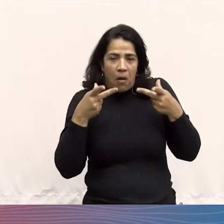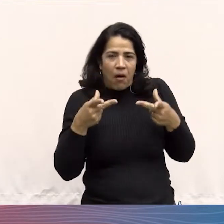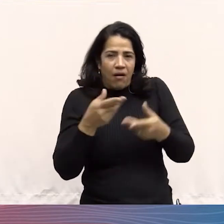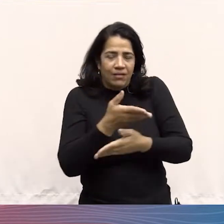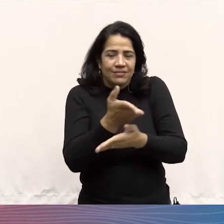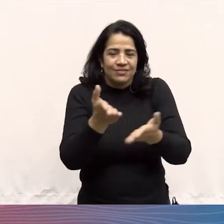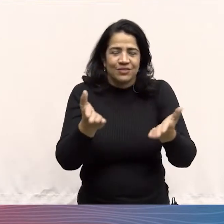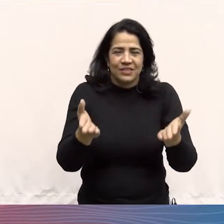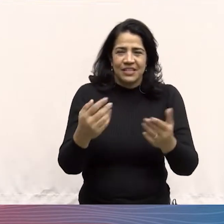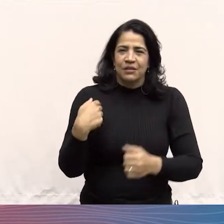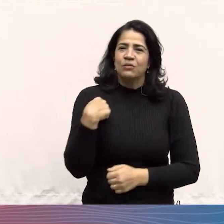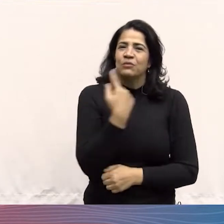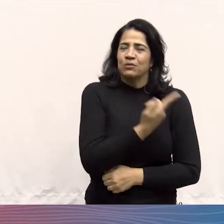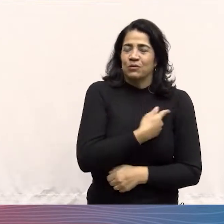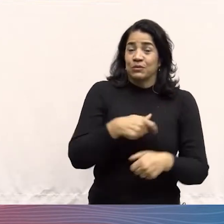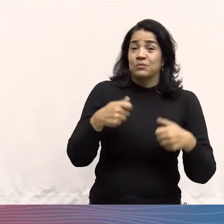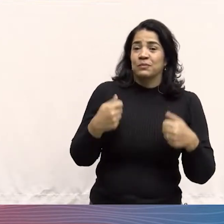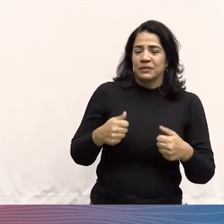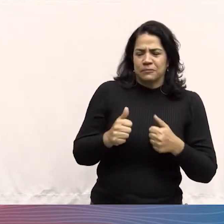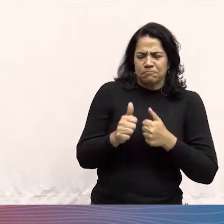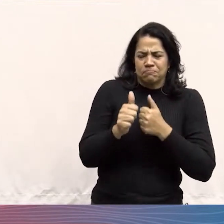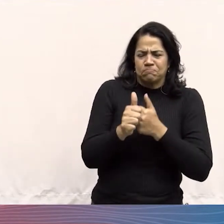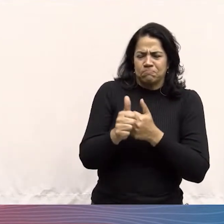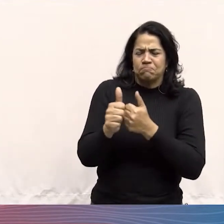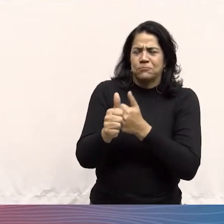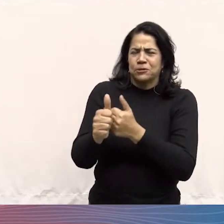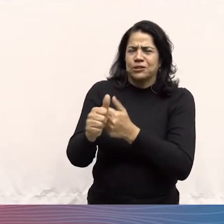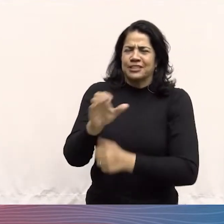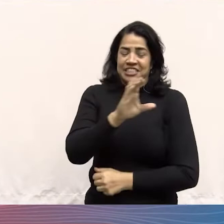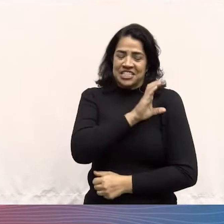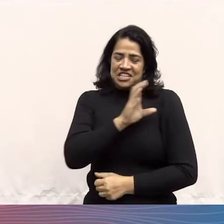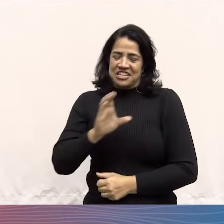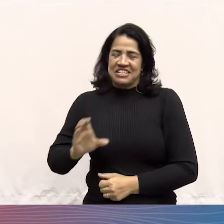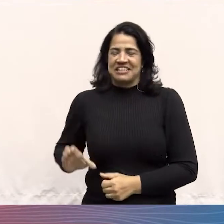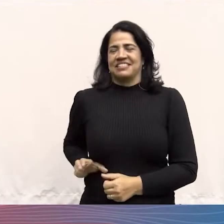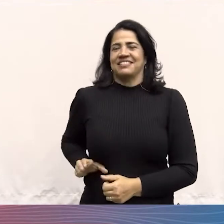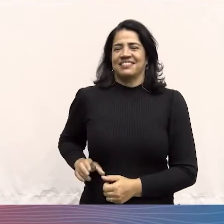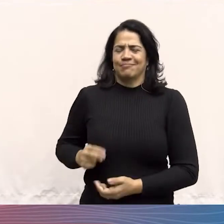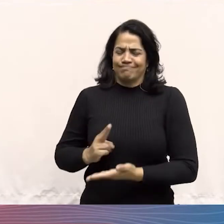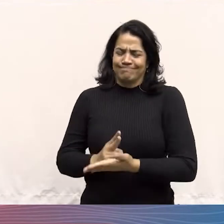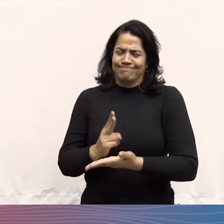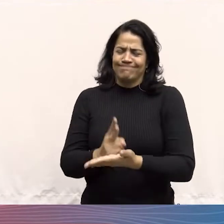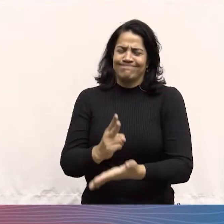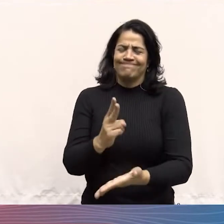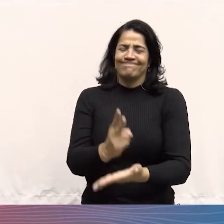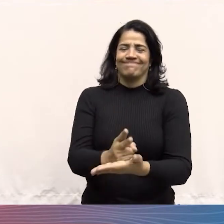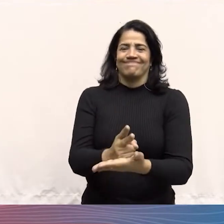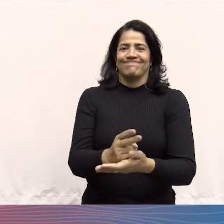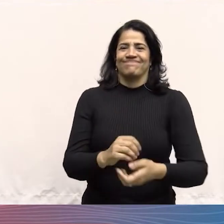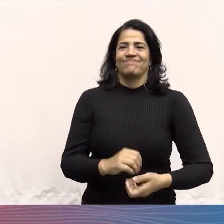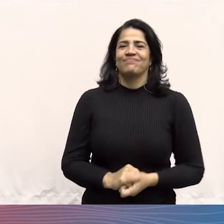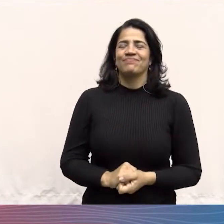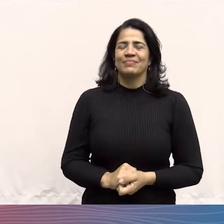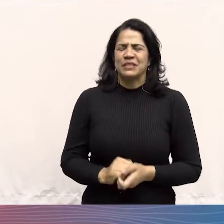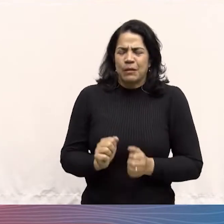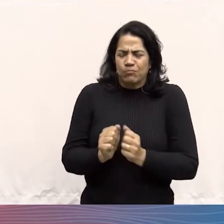Cristo. Para onde Ele for, vamos atrás. Oh, Senhor, ser um com